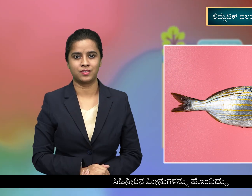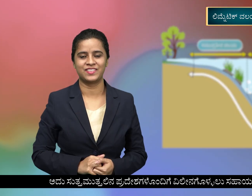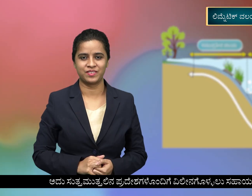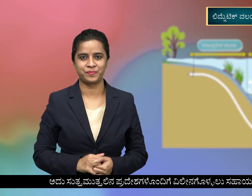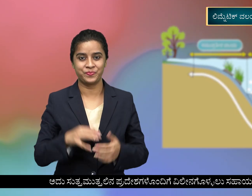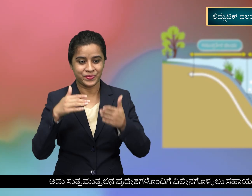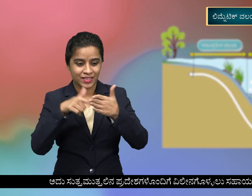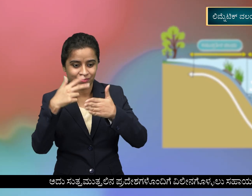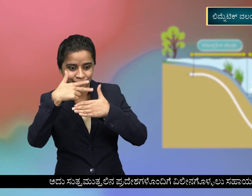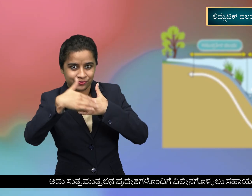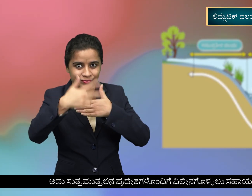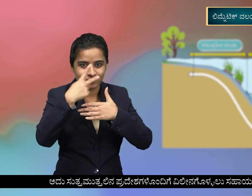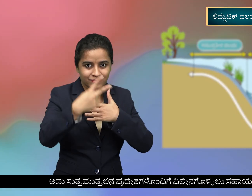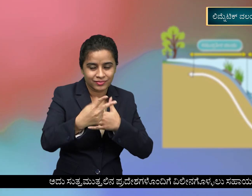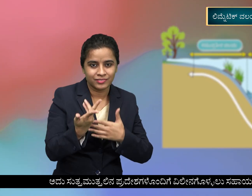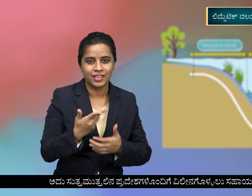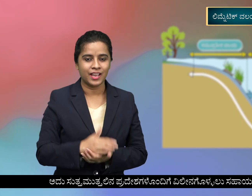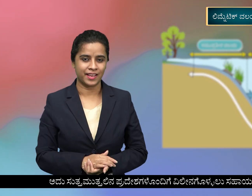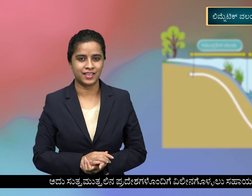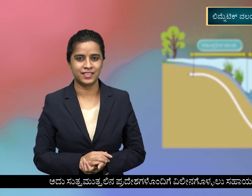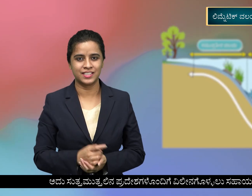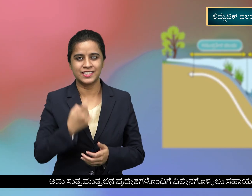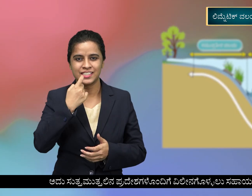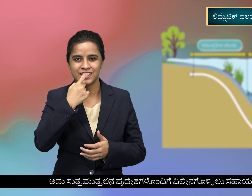ಅದು ಸುತ್ತಮುತ್ತಲಿನ ಪ್ರದೇಶಗಳೊಂದಿಗೆ ವಿಲೀನಗೊಳ್ಳಲು ಸಹಾಯ ಮಾಡುತ್ತೆ.